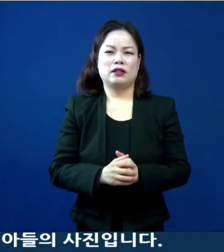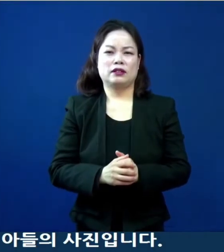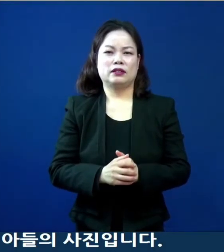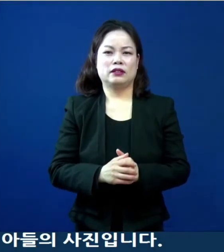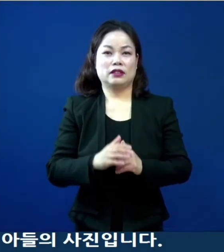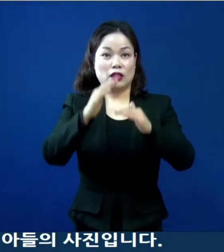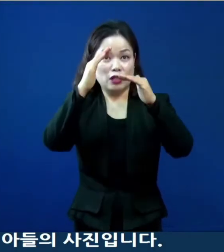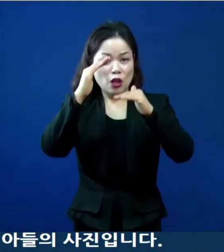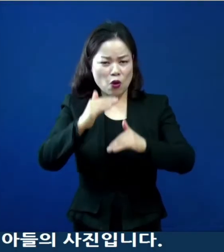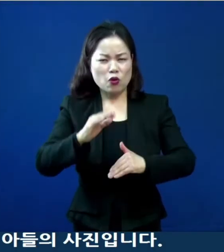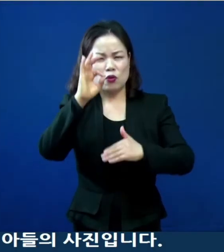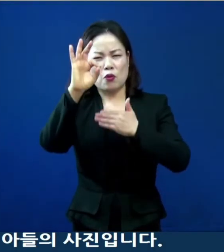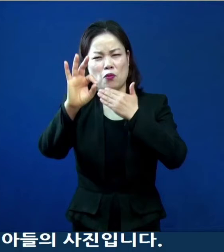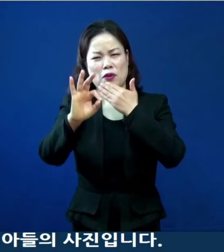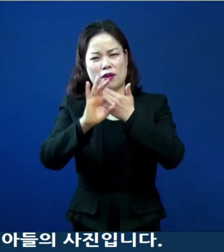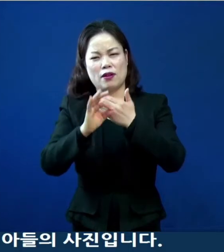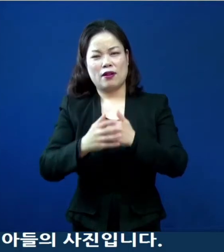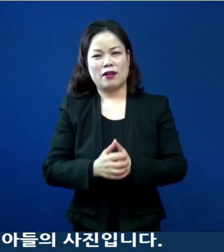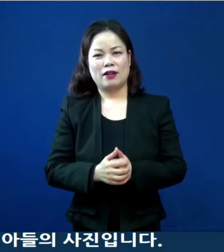수료하는 내용들을 보게 되면요,